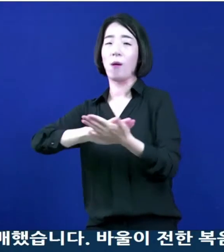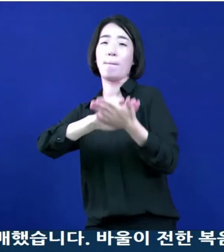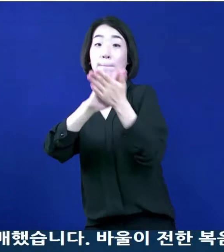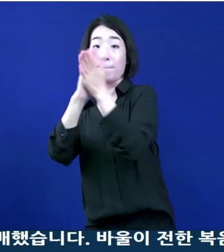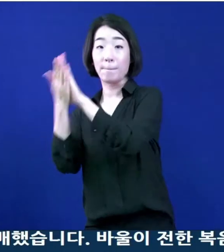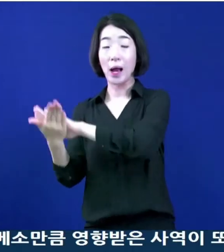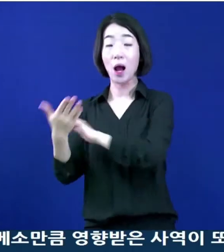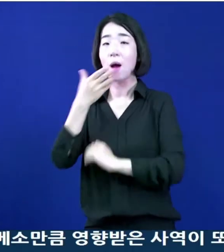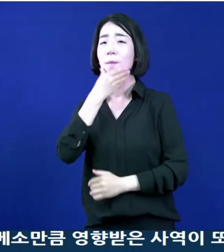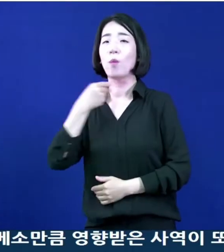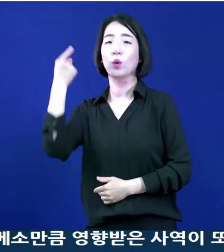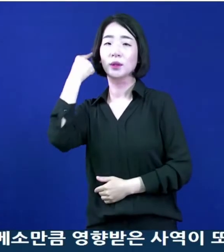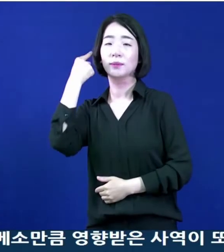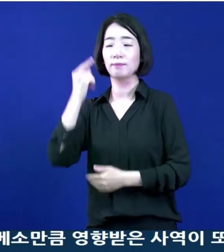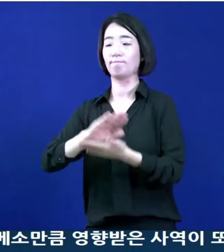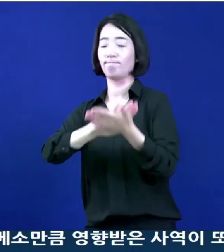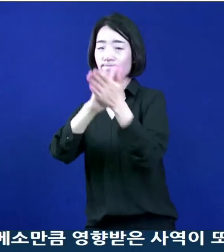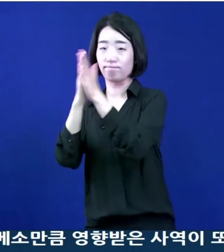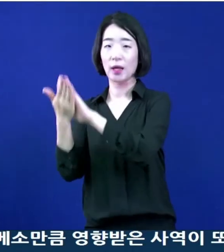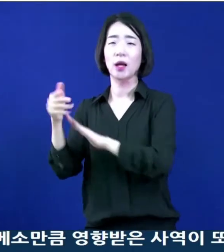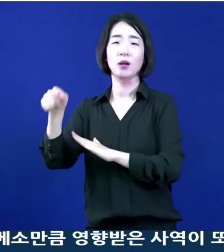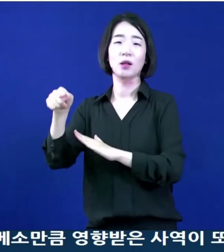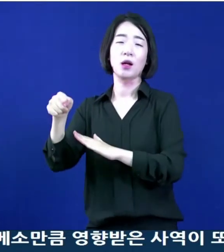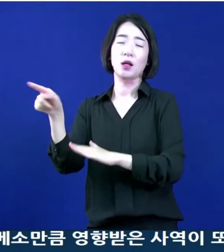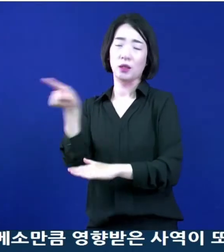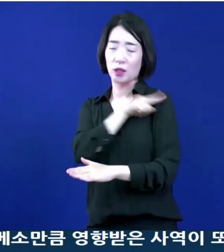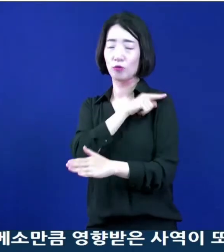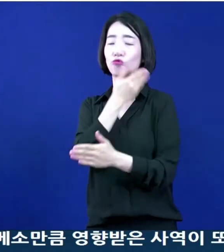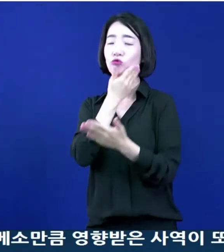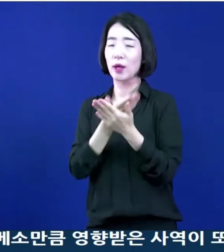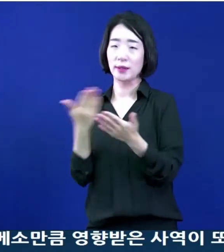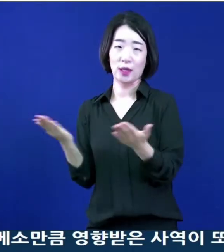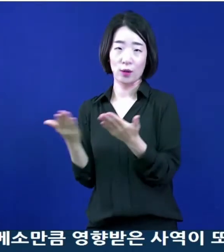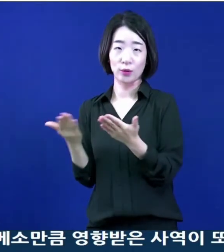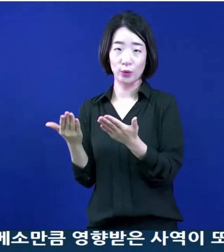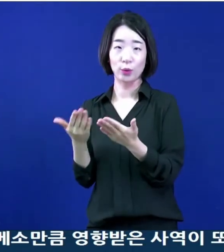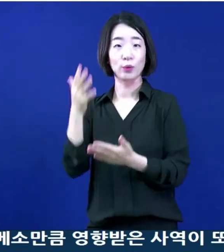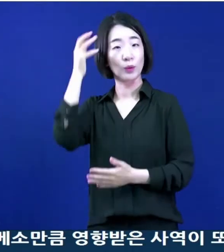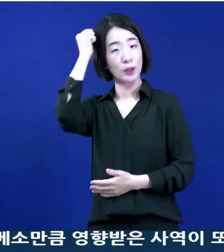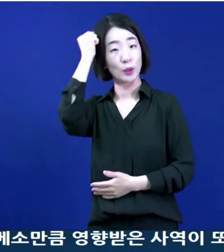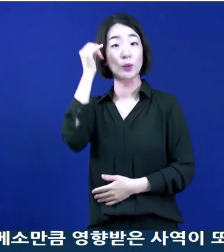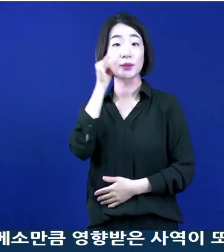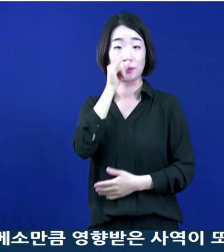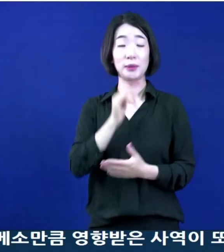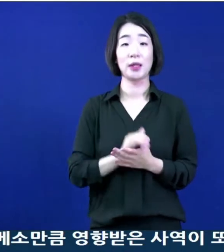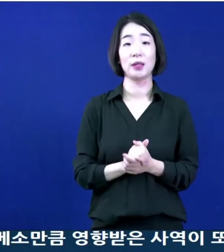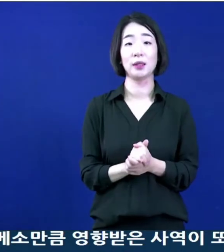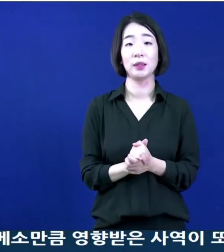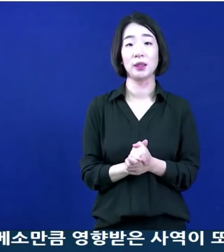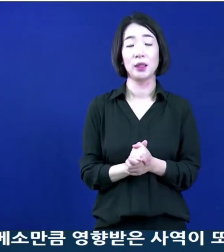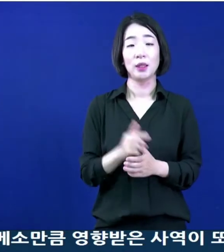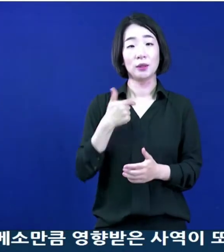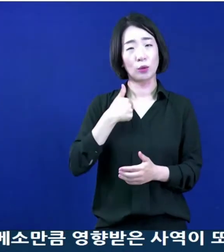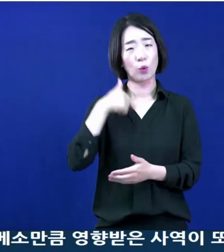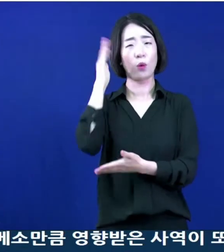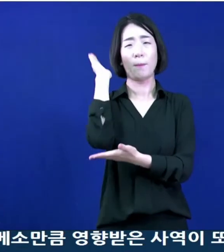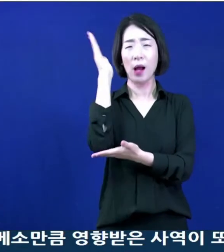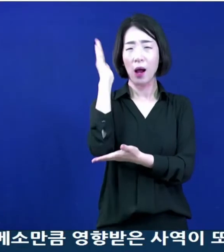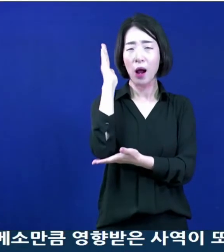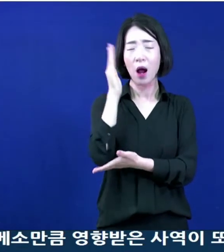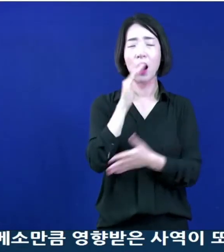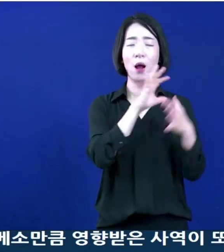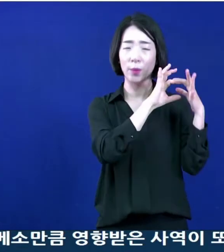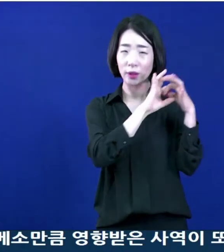그런 역사입니다. 사실은 저도 이런 역사를 이렇게 강해하고 말씀을 선포하면서 이 시대에 이런 일이